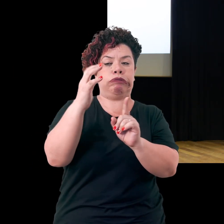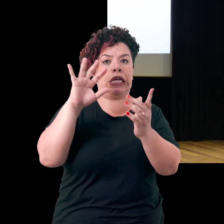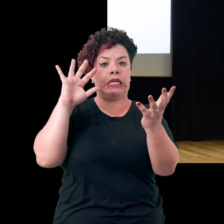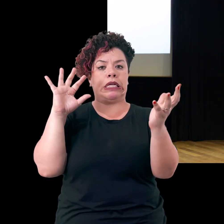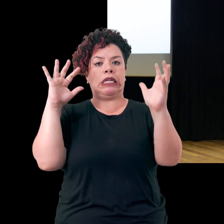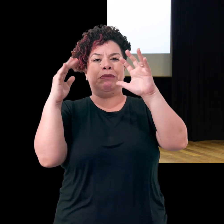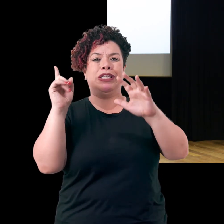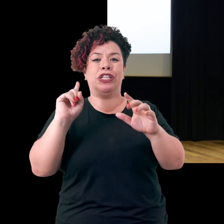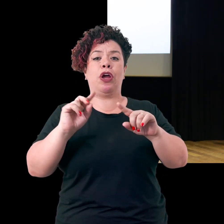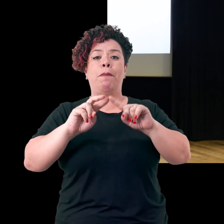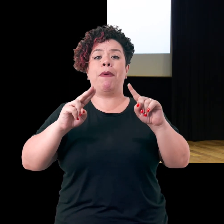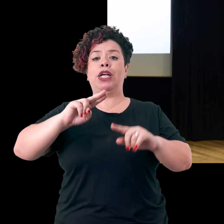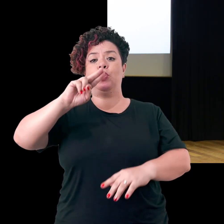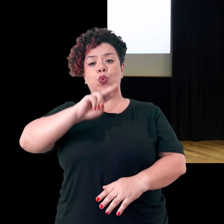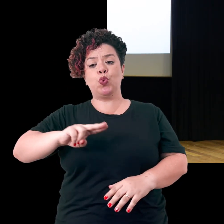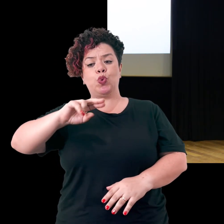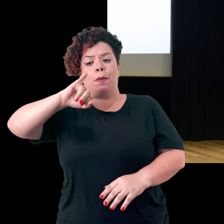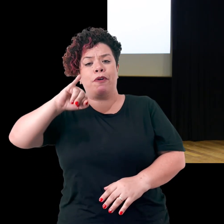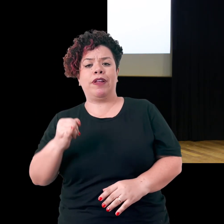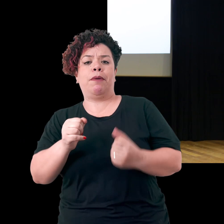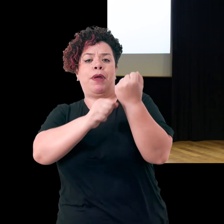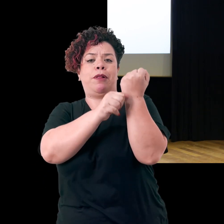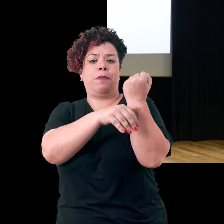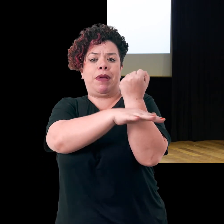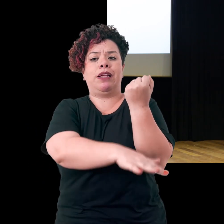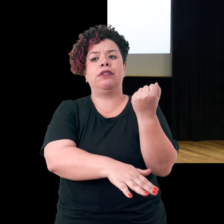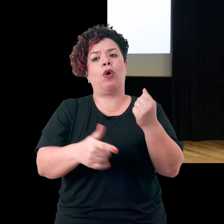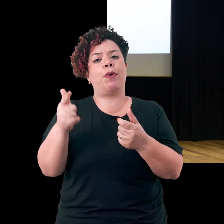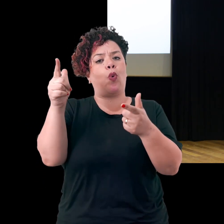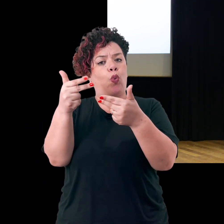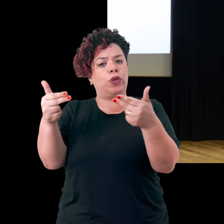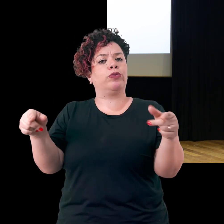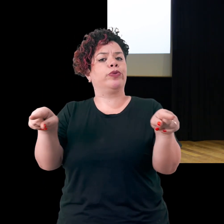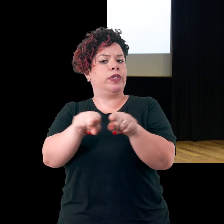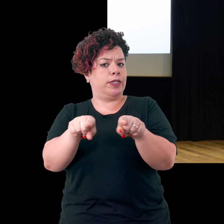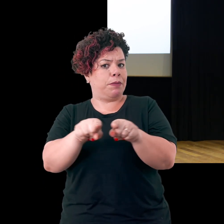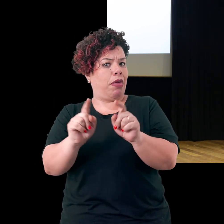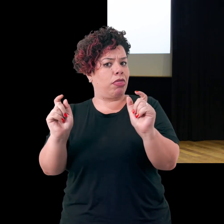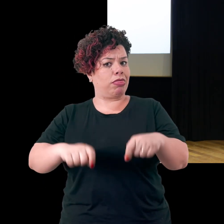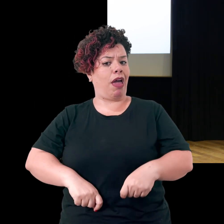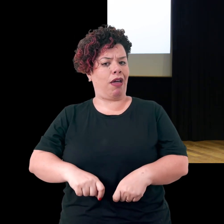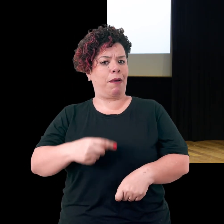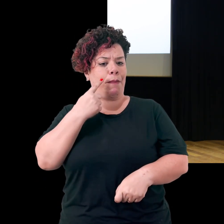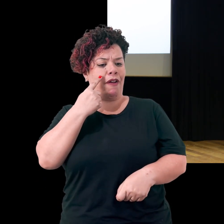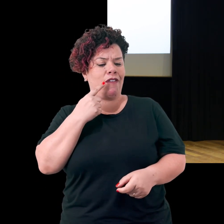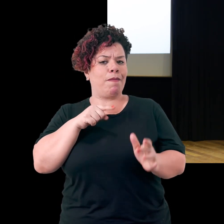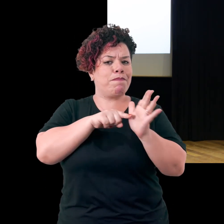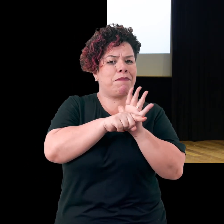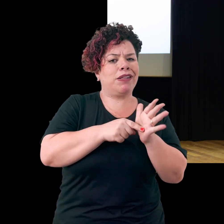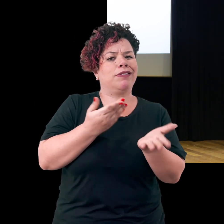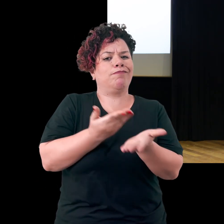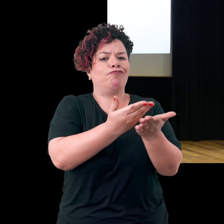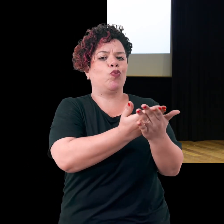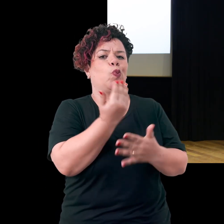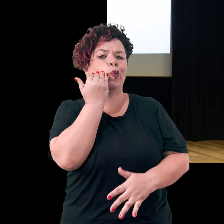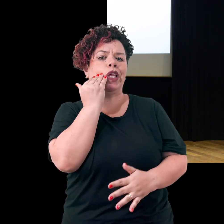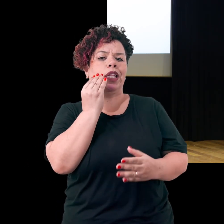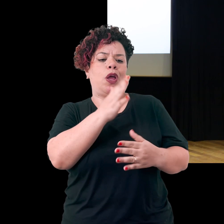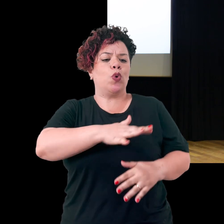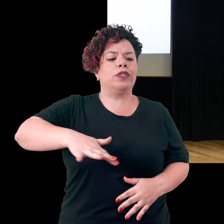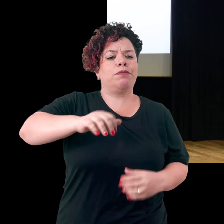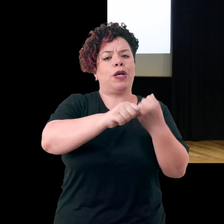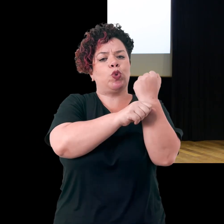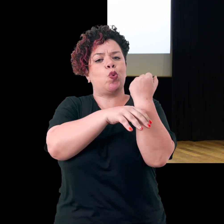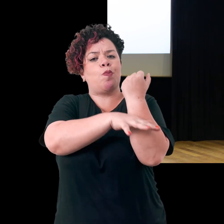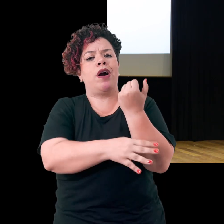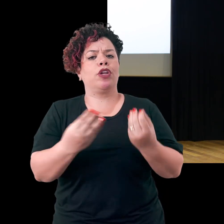da conversão do uso de manguezais para outros usos. Né? E aí a gente tem, então, toda uma questão de como pensar o